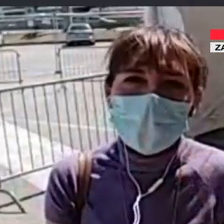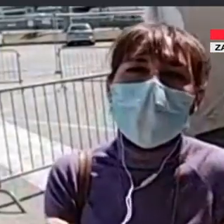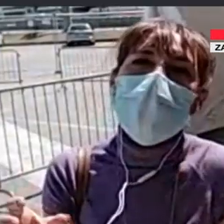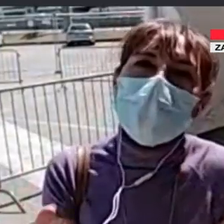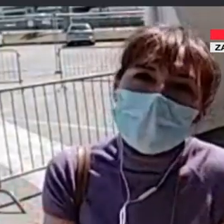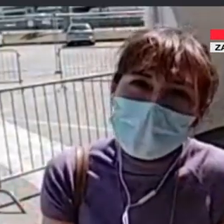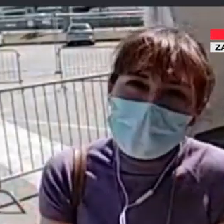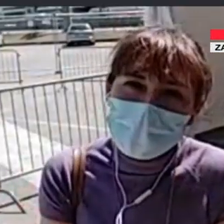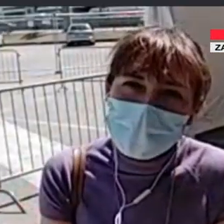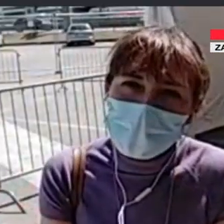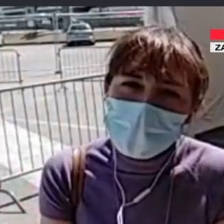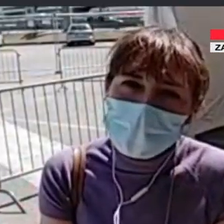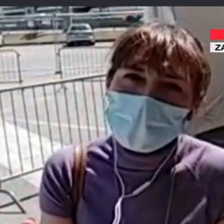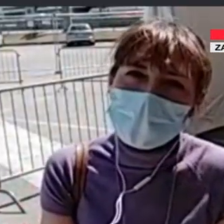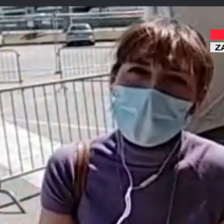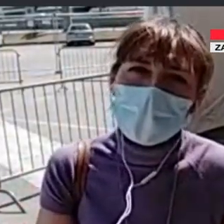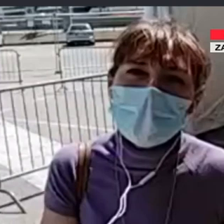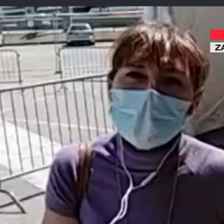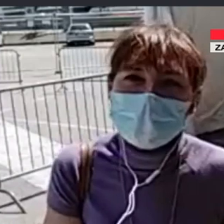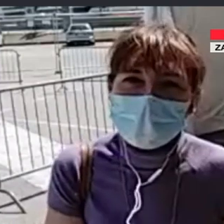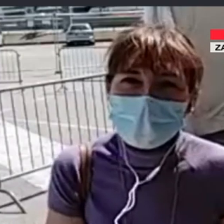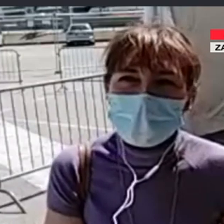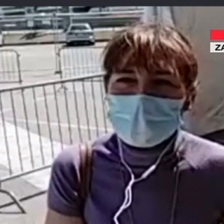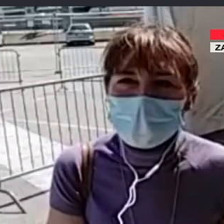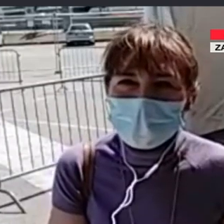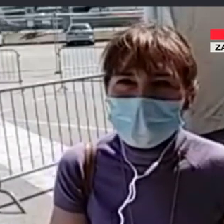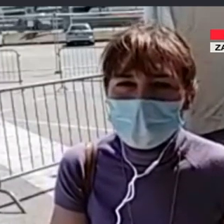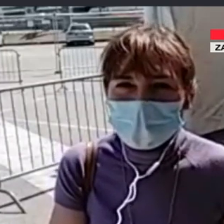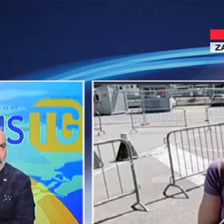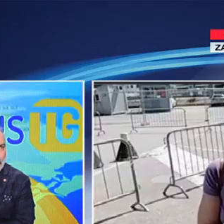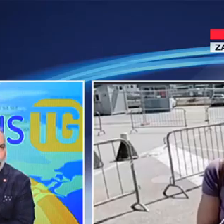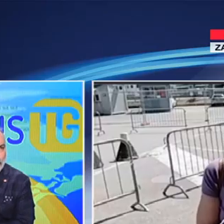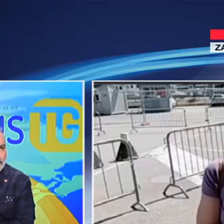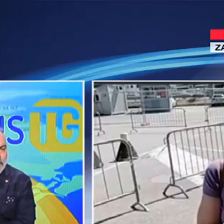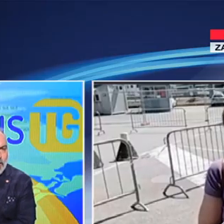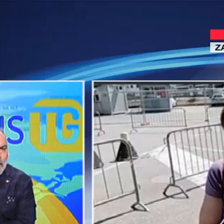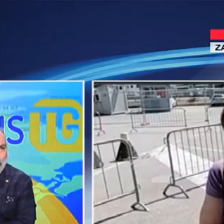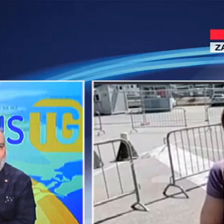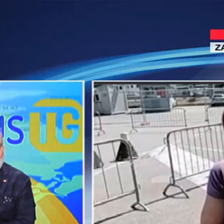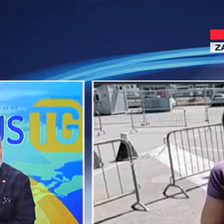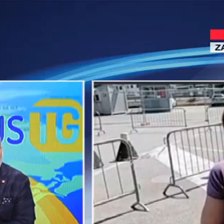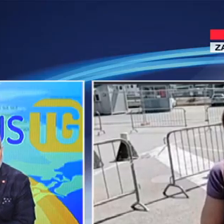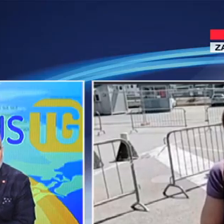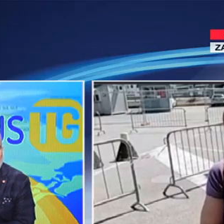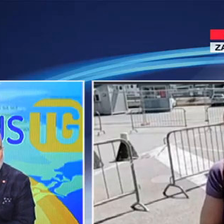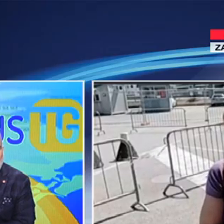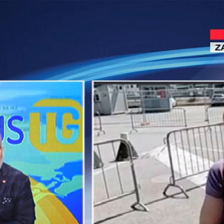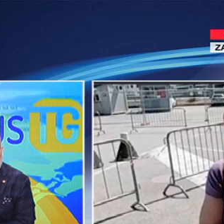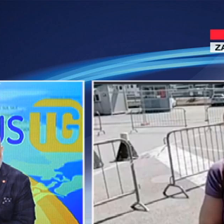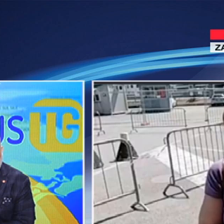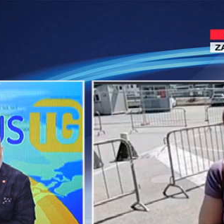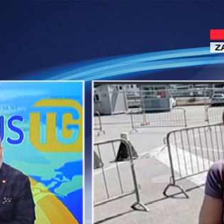la messa in pratica, possiamo definire così, delle norme. Molto bene Gabriella, allora ti chiediamo anche se ci